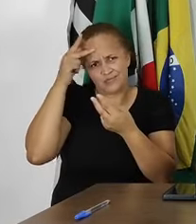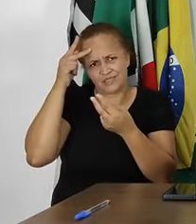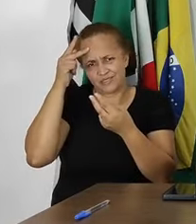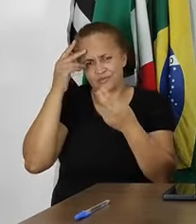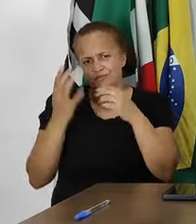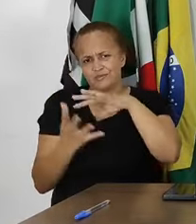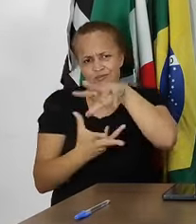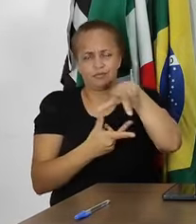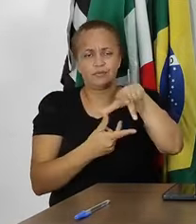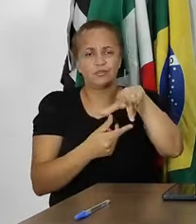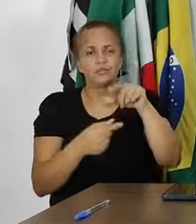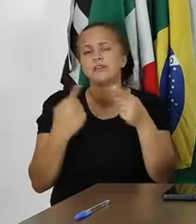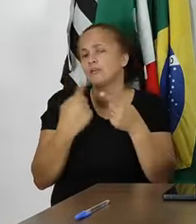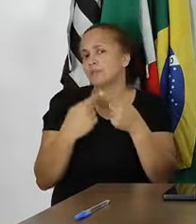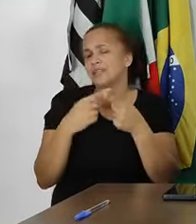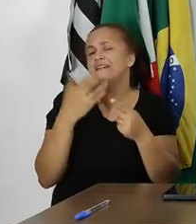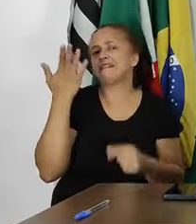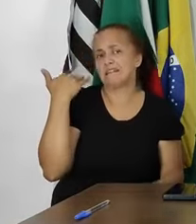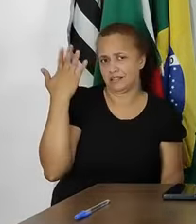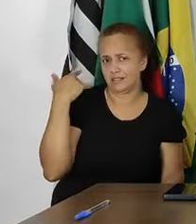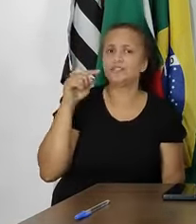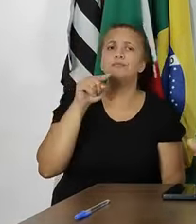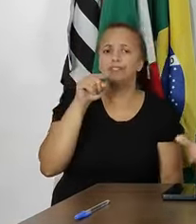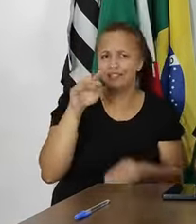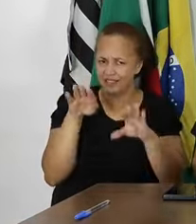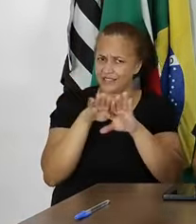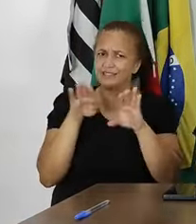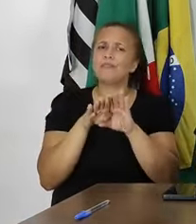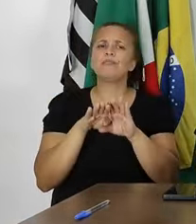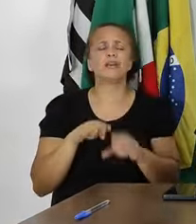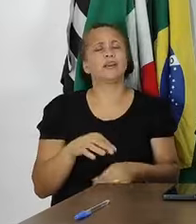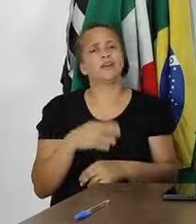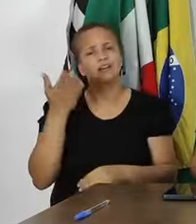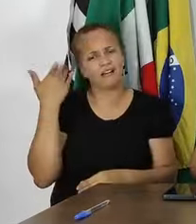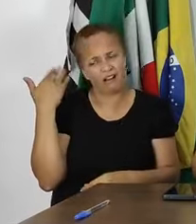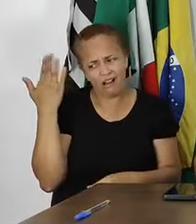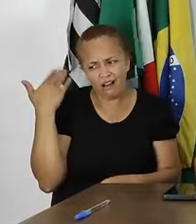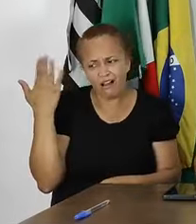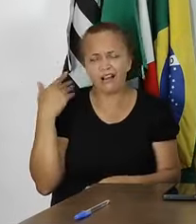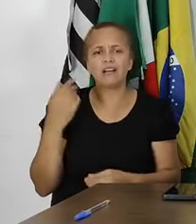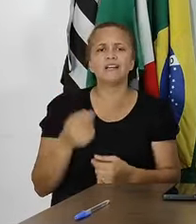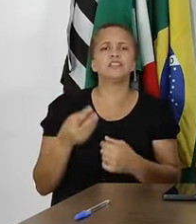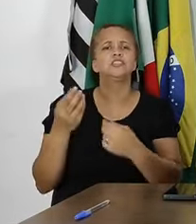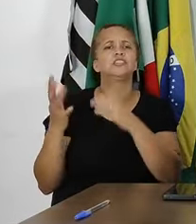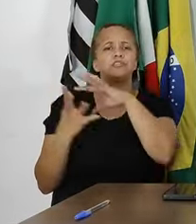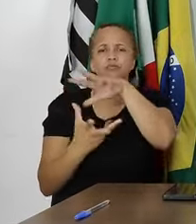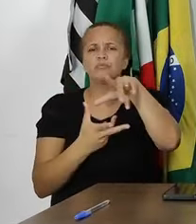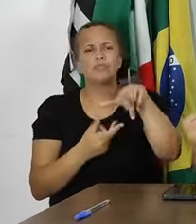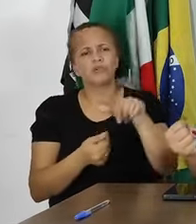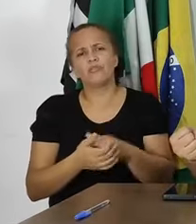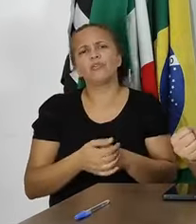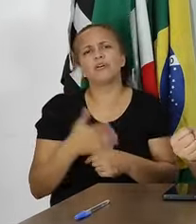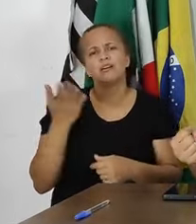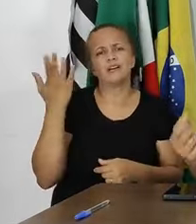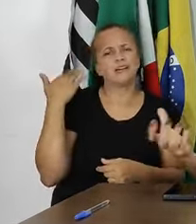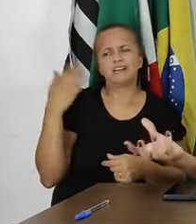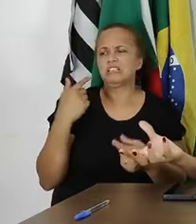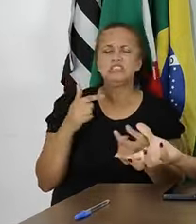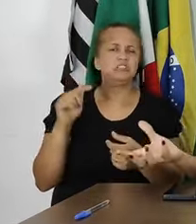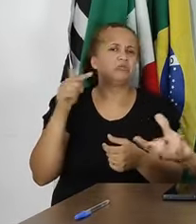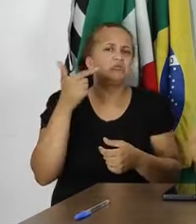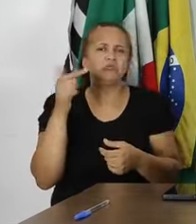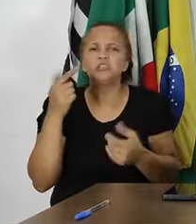nós éramos os gentios. Como andam os gentios? Outrora nós éramos os gentios, aquele povo que não tinha aliança com Deus.